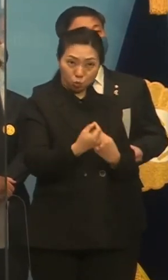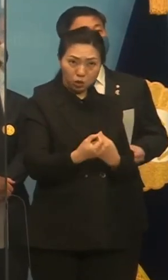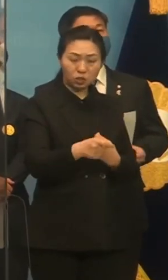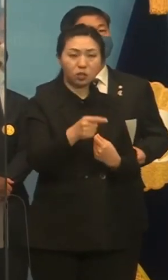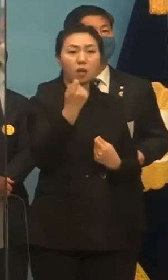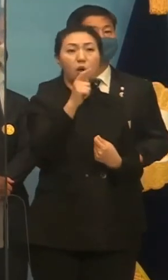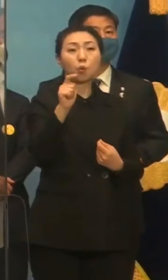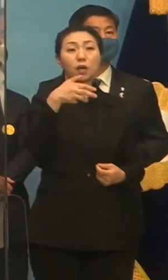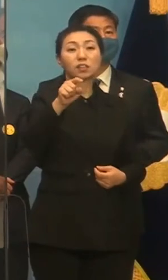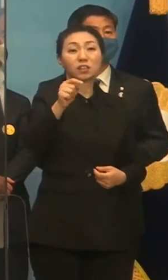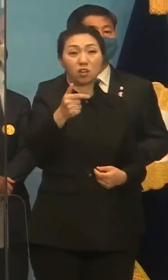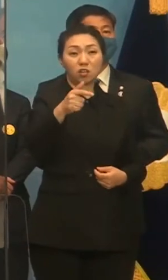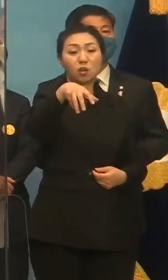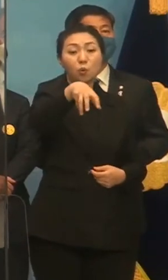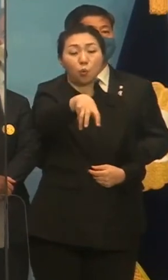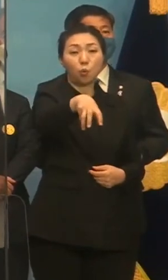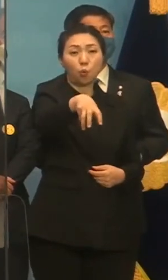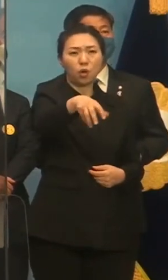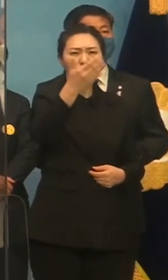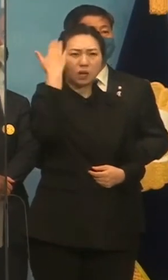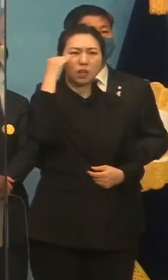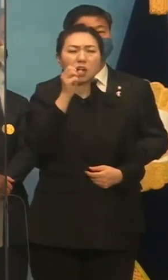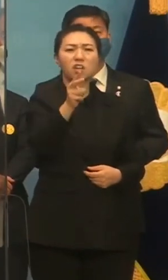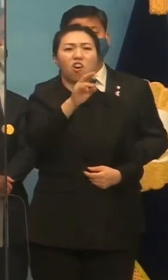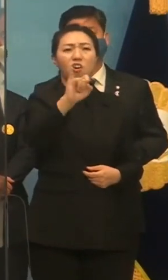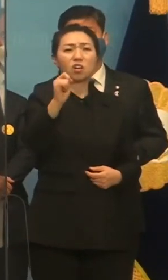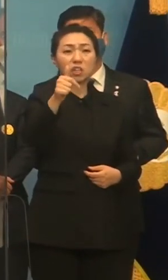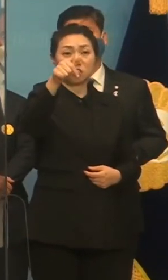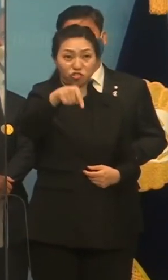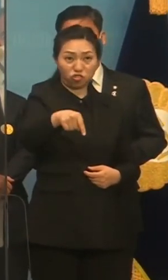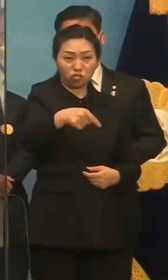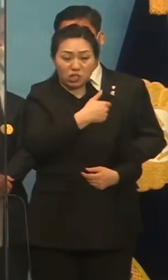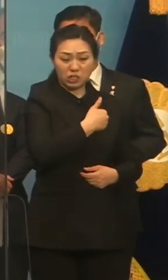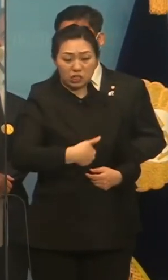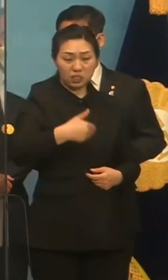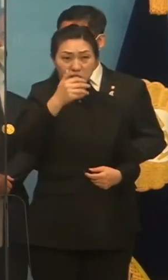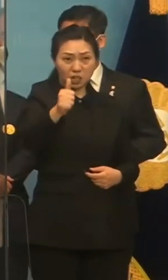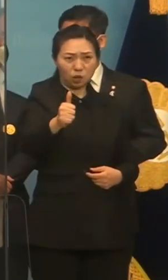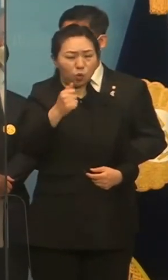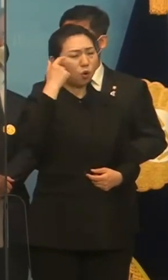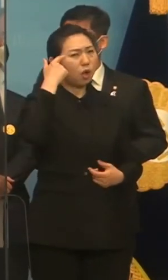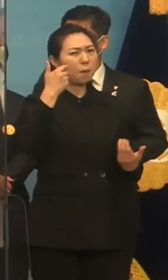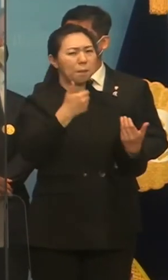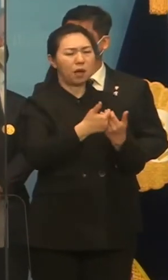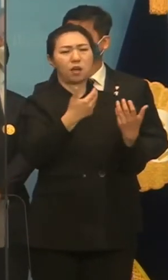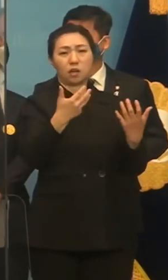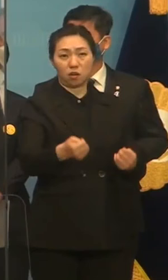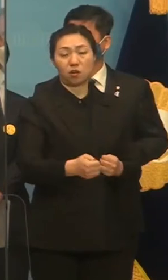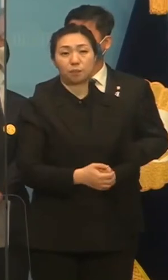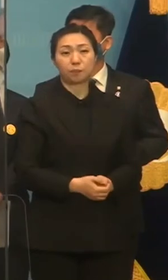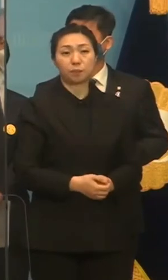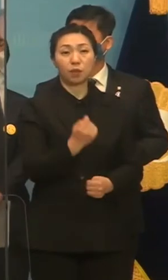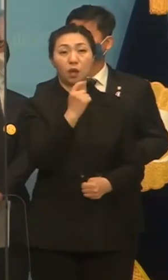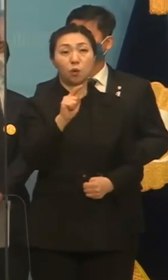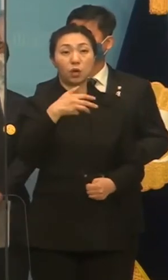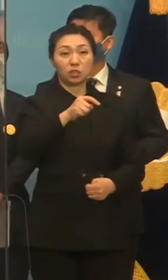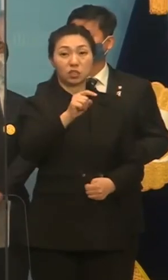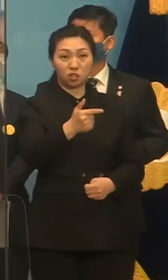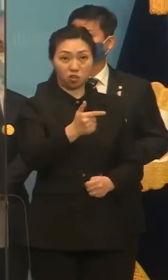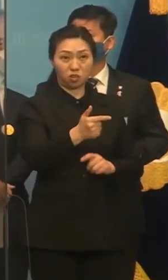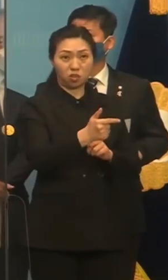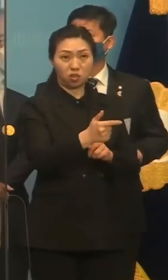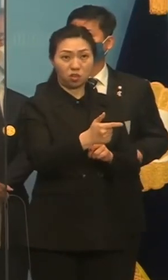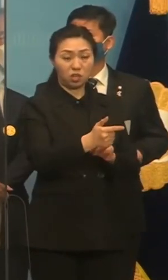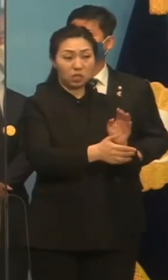양식 며 있는 여인국 시장도 안됨 있었습니다 연예 묵 시장은 마창 씨가 공병 학생과 재정